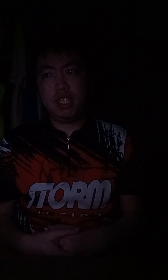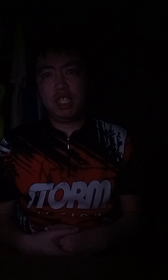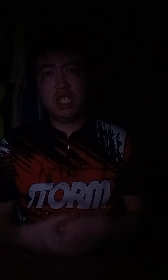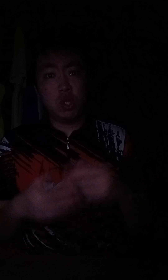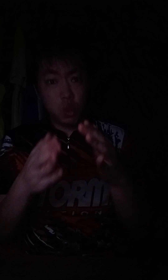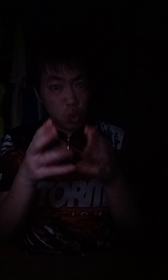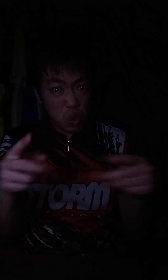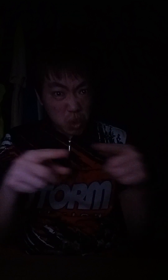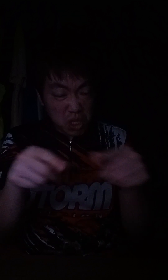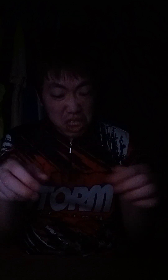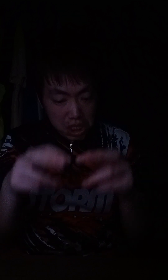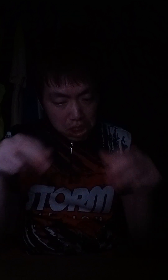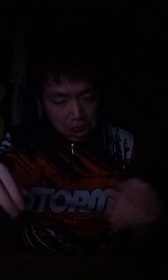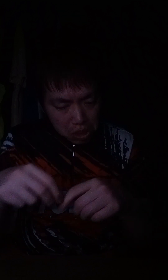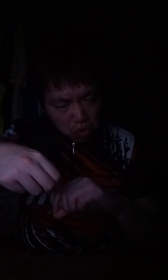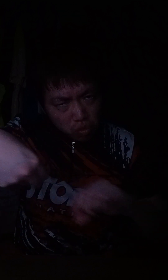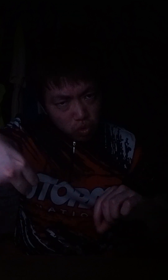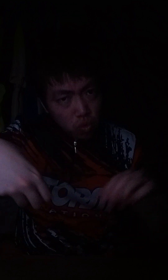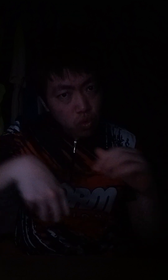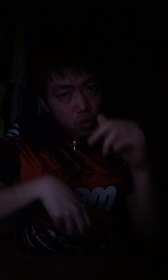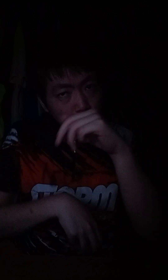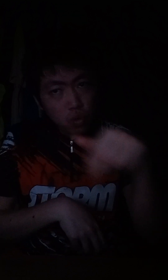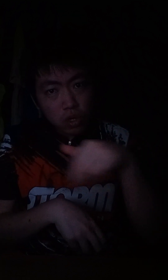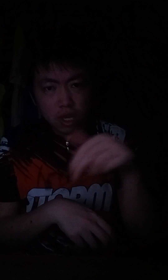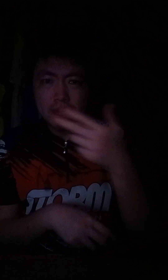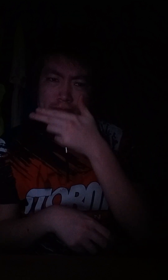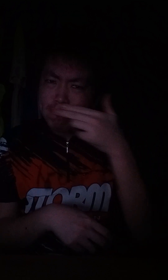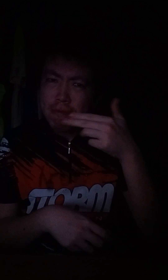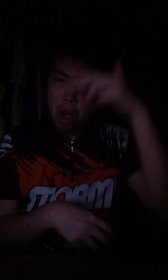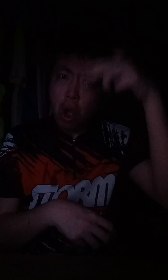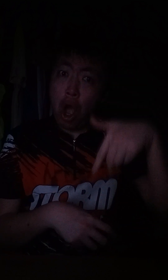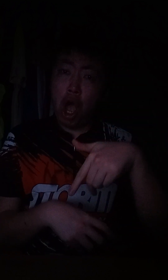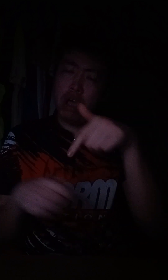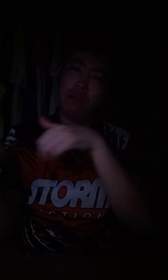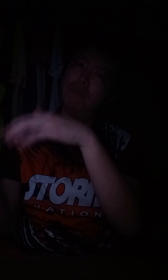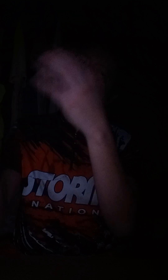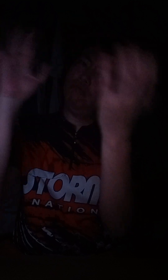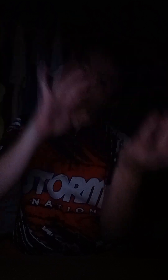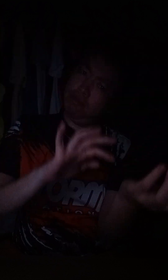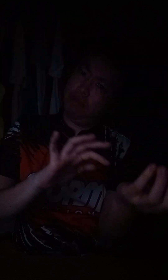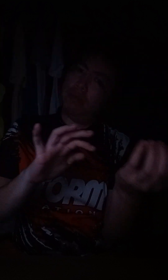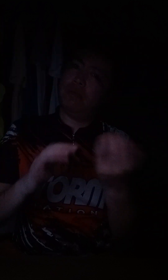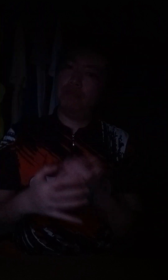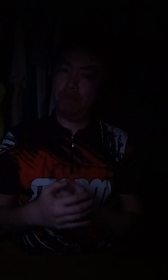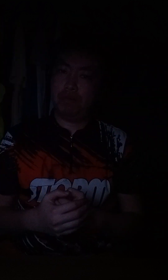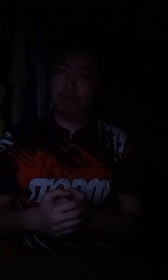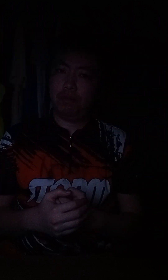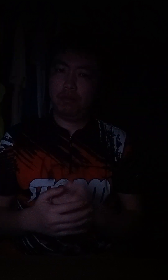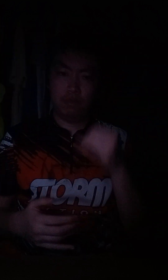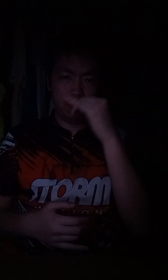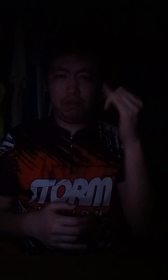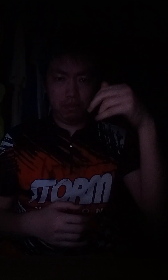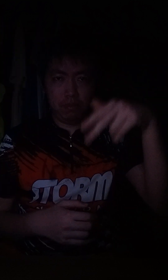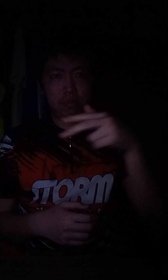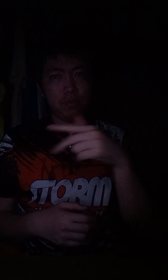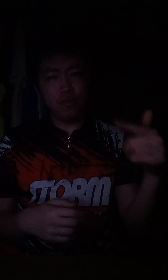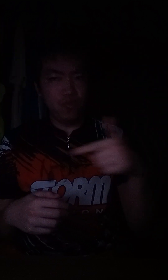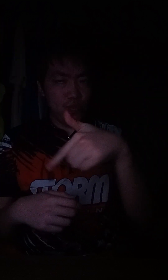고속도로 보호난간이 휘어져 있고 그 아래로 빨간색 버스가 누워 있습니다. 사고 충격으로 버스 앞